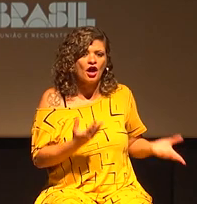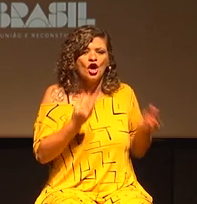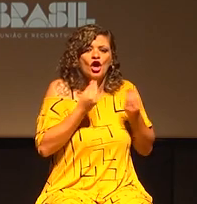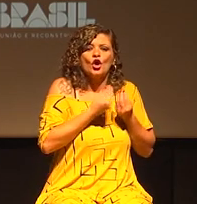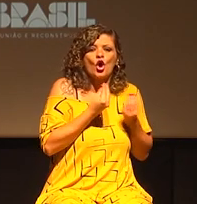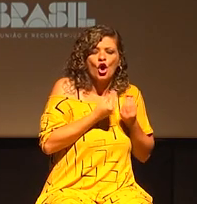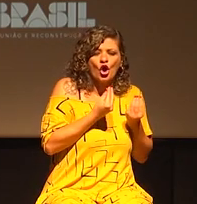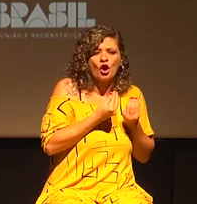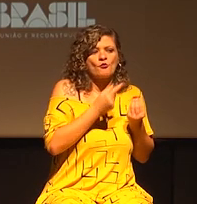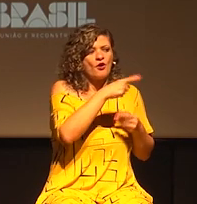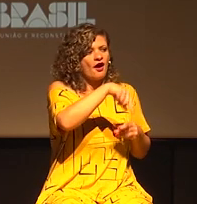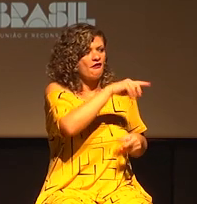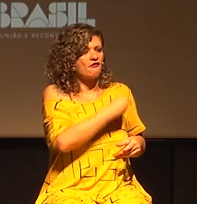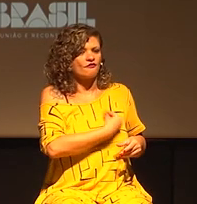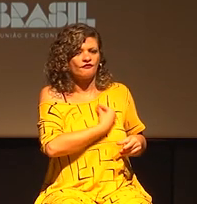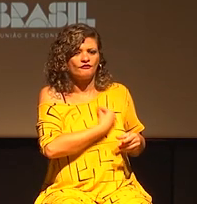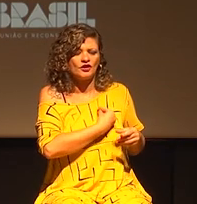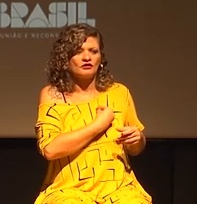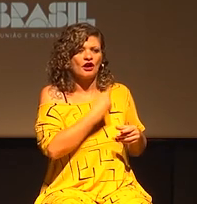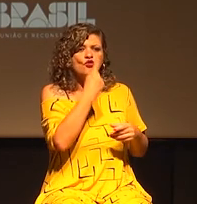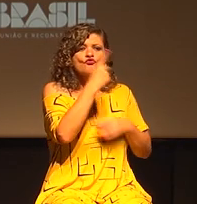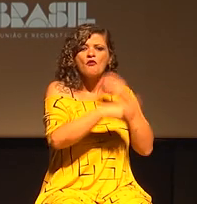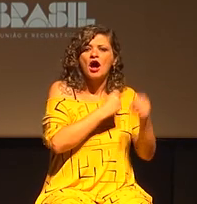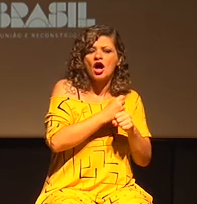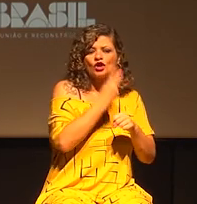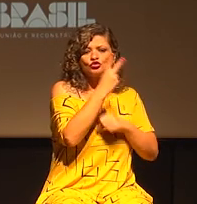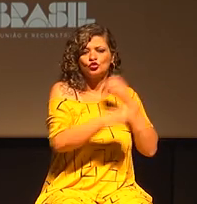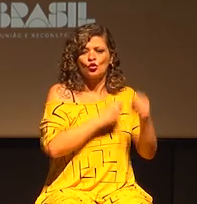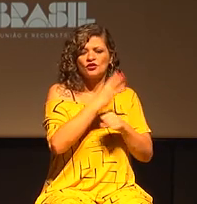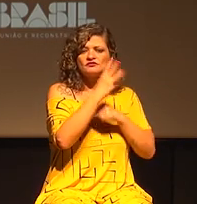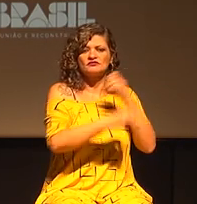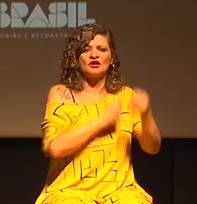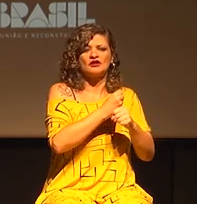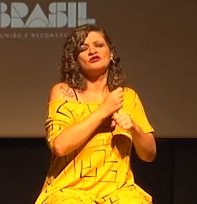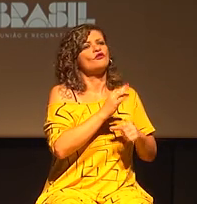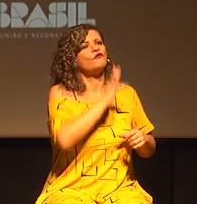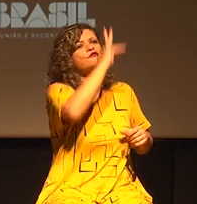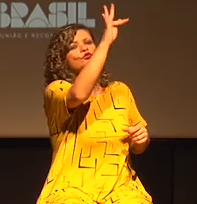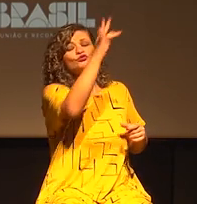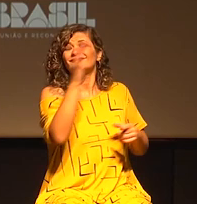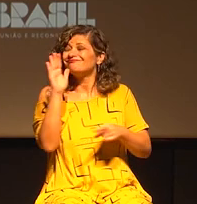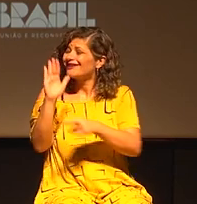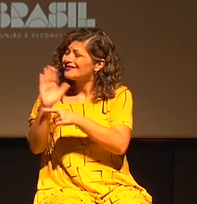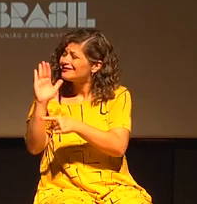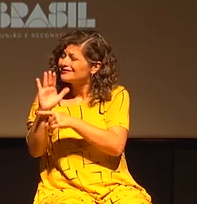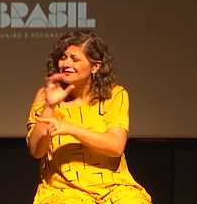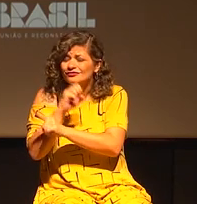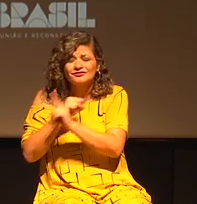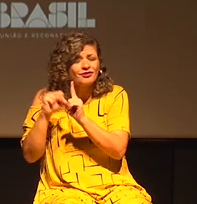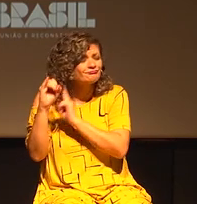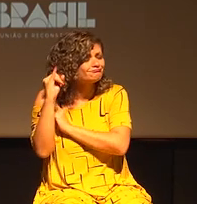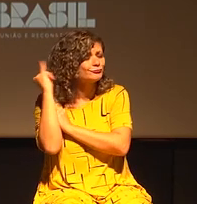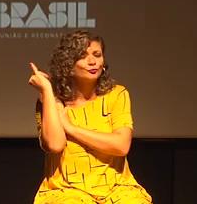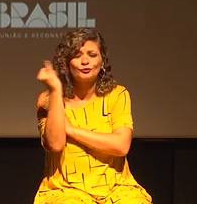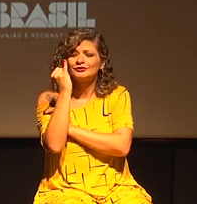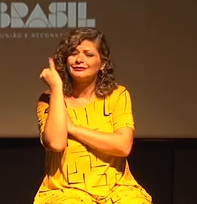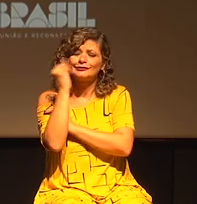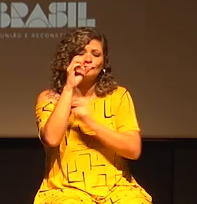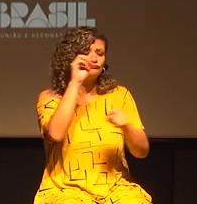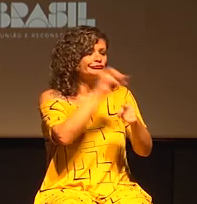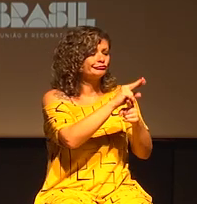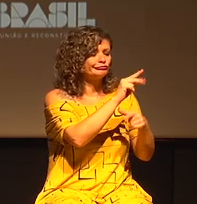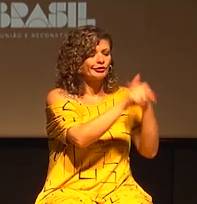impactar na vida delas daqui um ano dois três e uma assistente social seria importantíssimo para nós